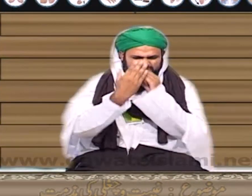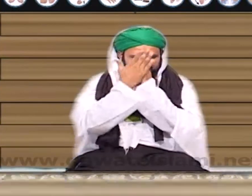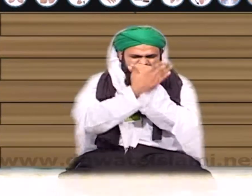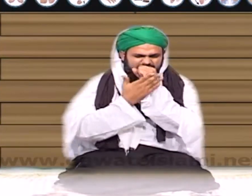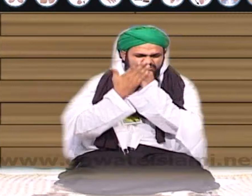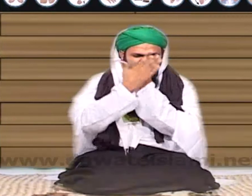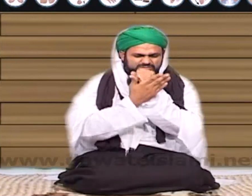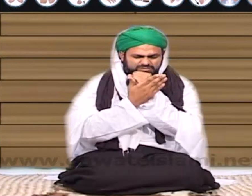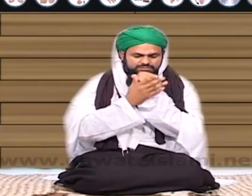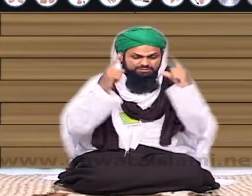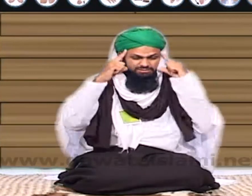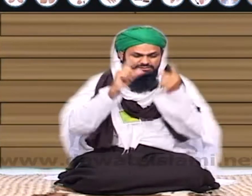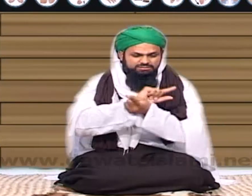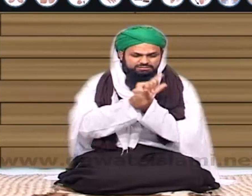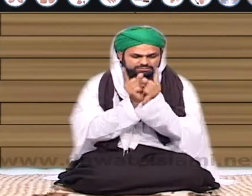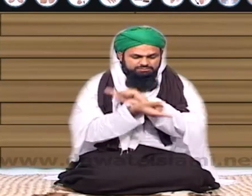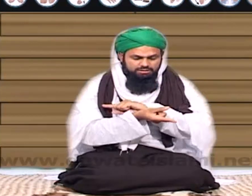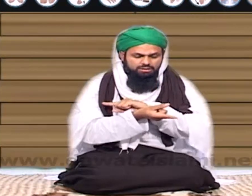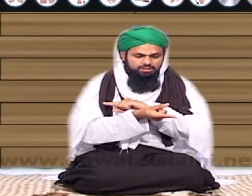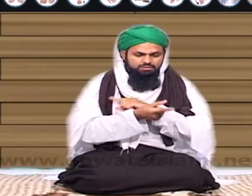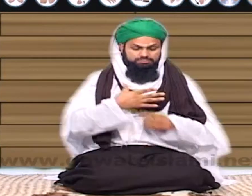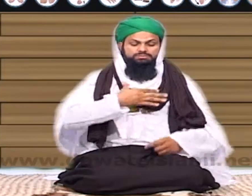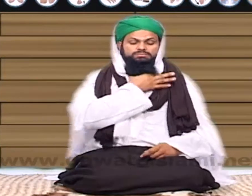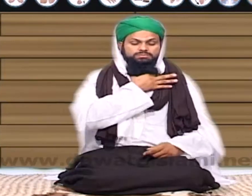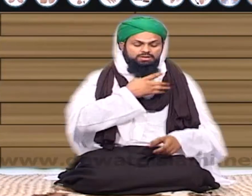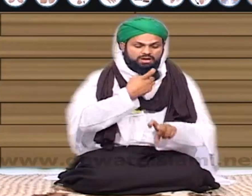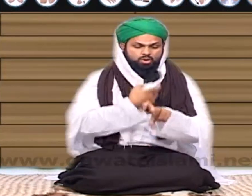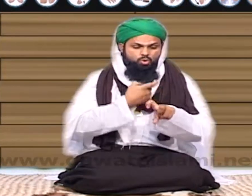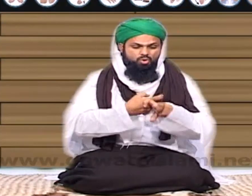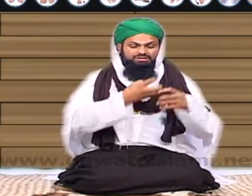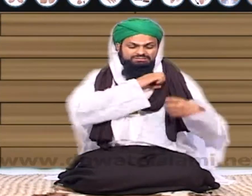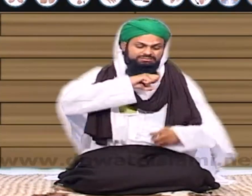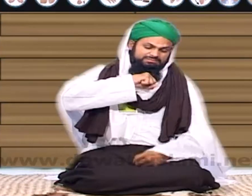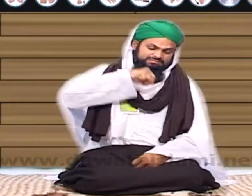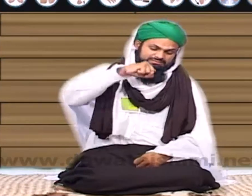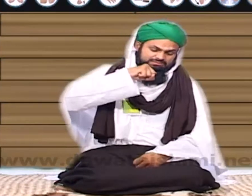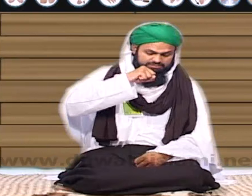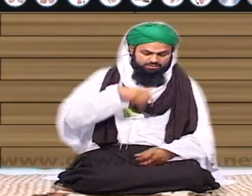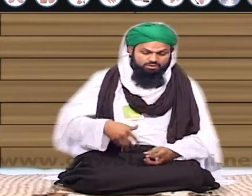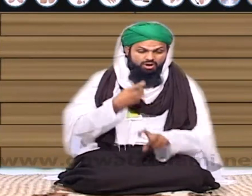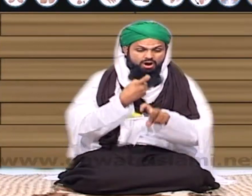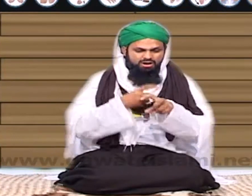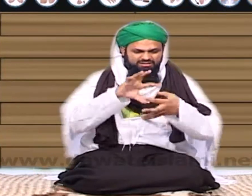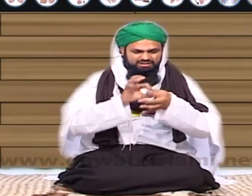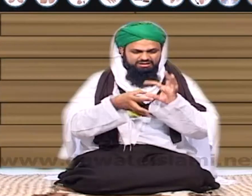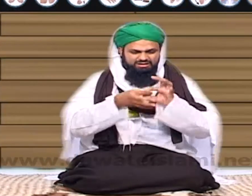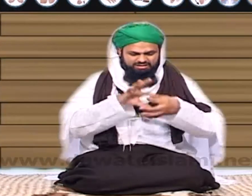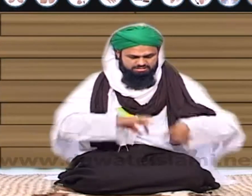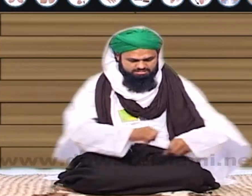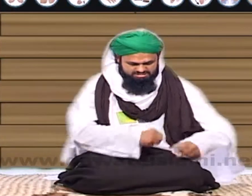گیا اور اسے توق اور زنجیر میں جکڑا ہوا. توق گلے میں ڈالا، پھندا، توق مانے پھندا، اور